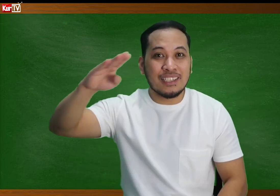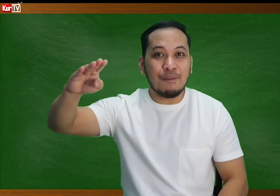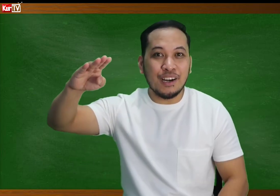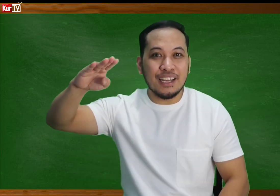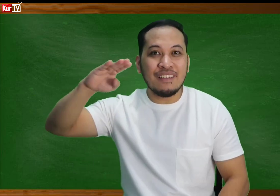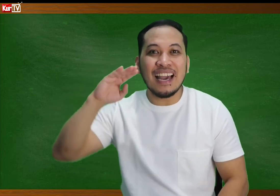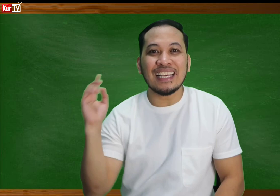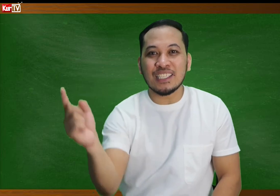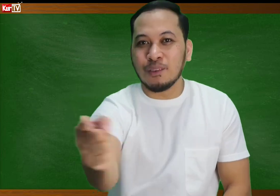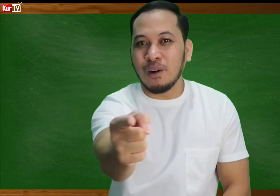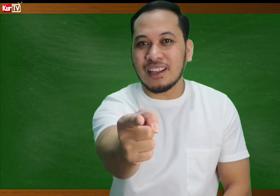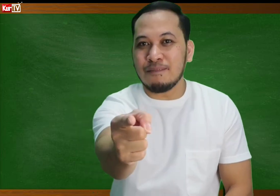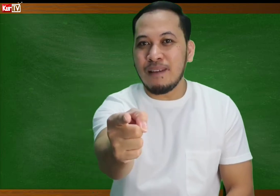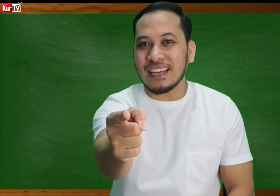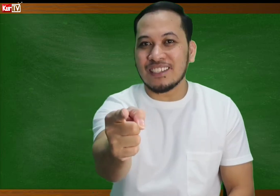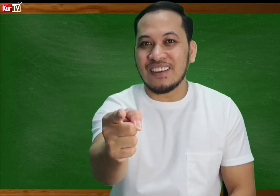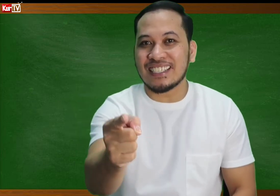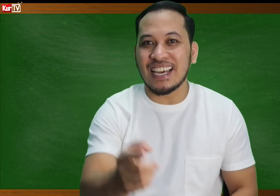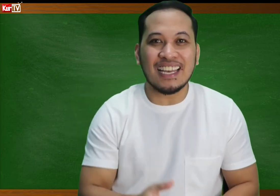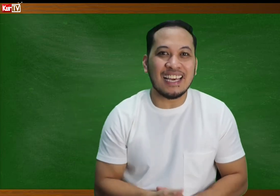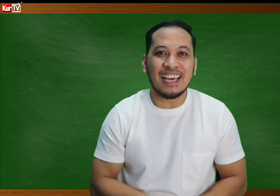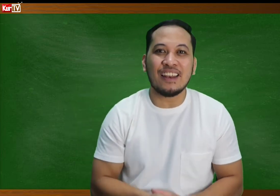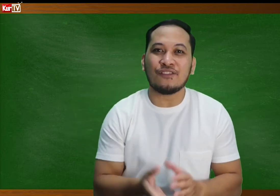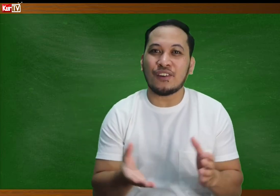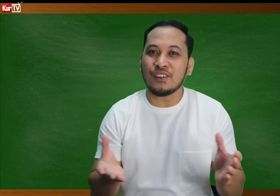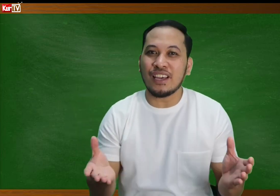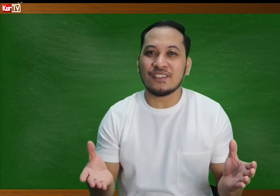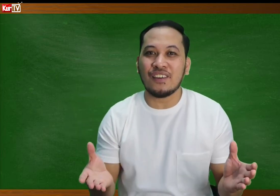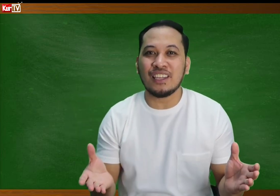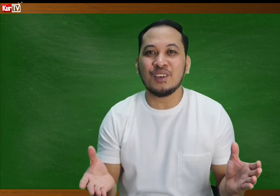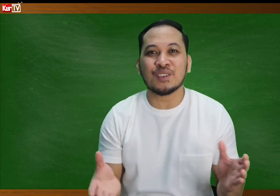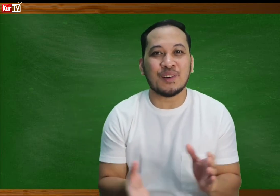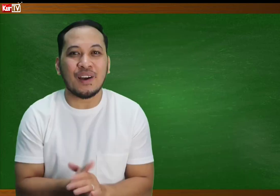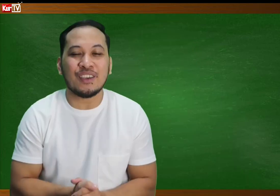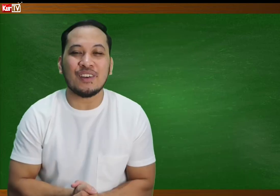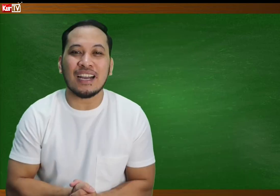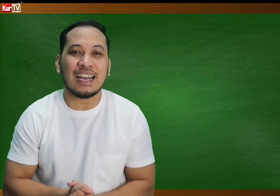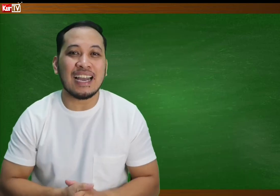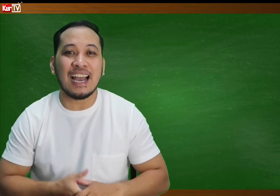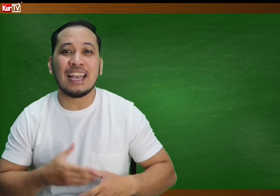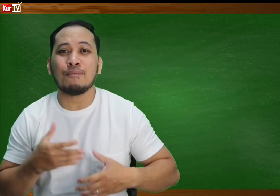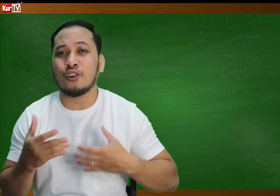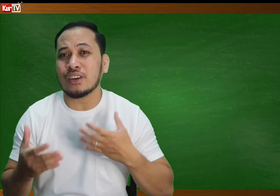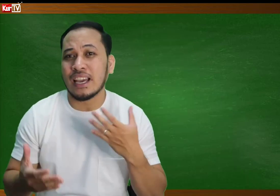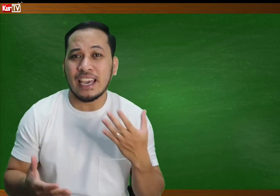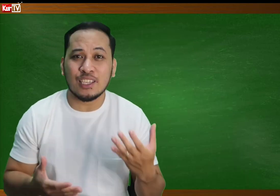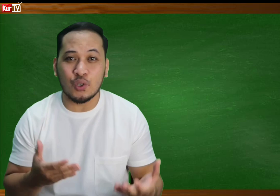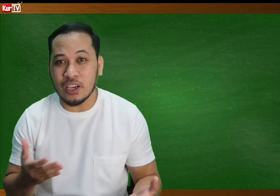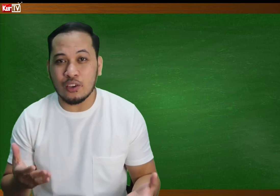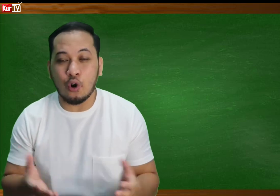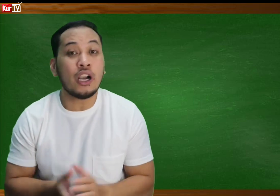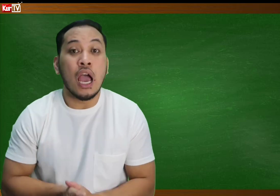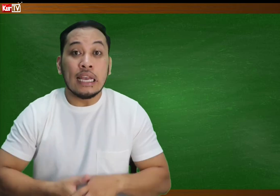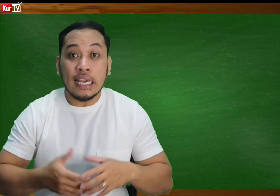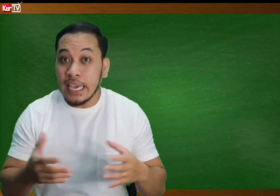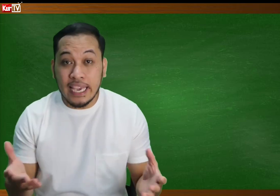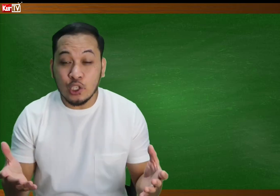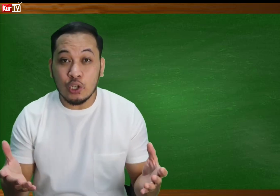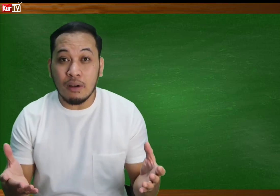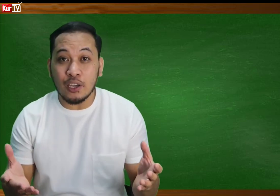up, Creativinatics? Welcome back to my channel and for today's video. So, ayun na nga, alam kong nag-e-enjoy kayo or nag-e-enjoy ba kayo